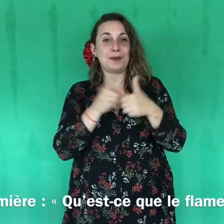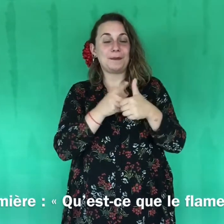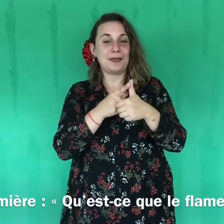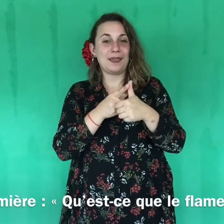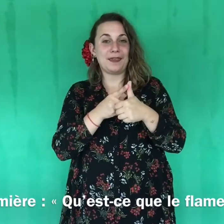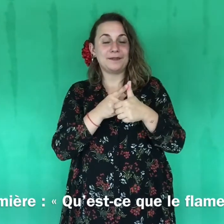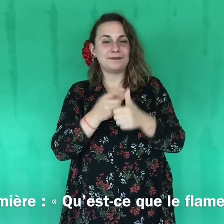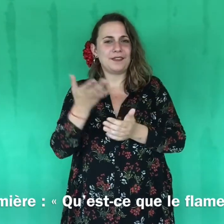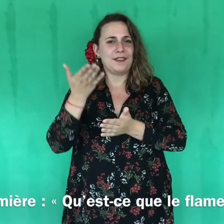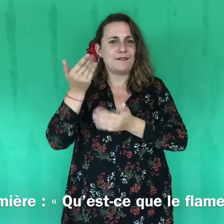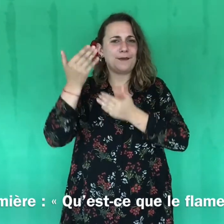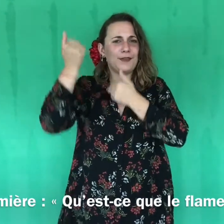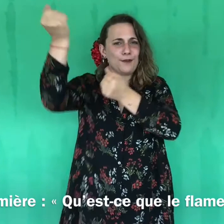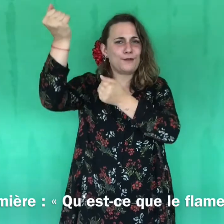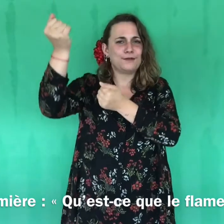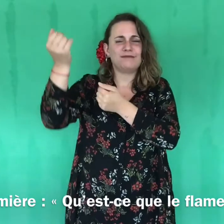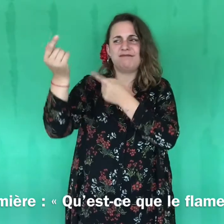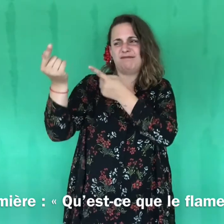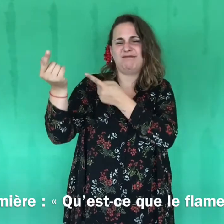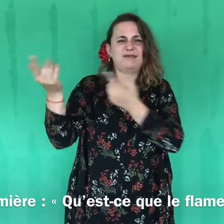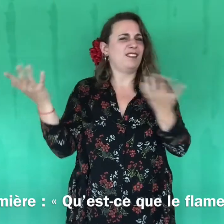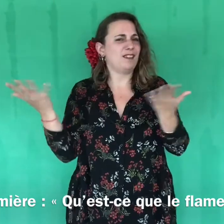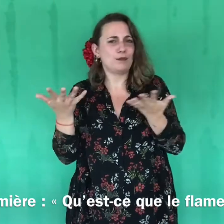La première, qu'est-ce que le flamenco ?